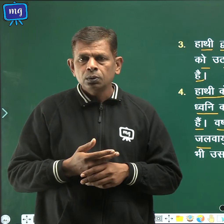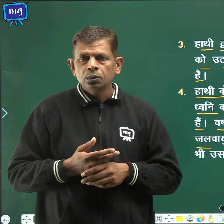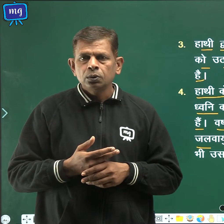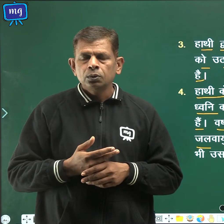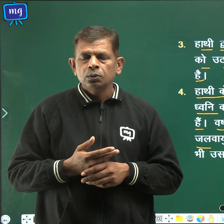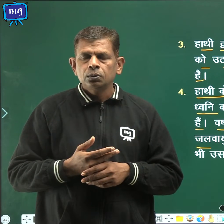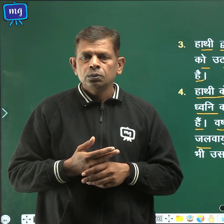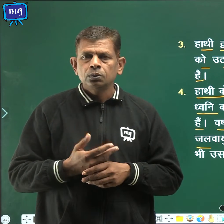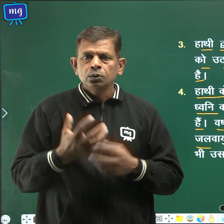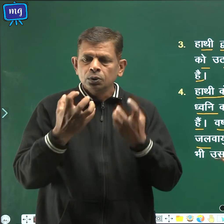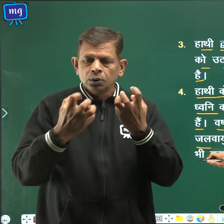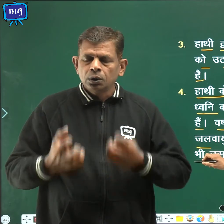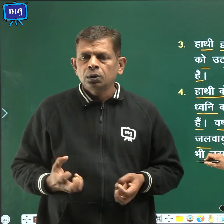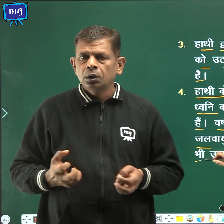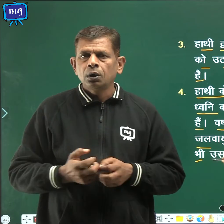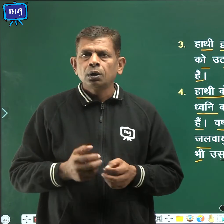ठंडा रखने में भी